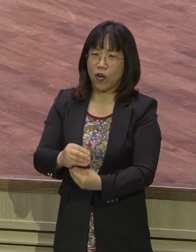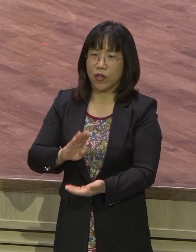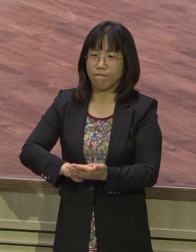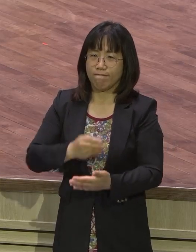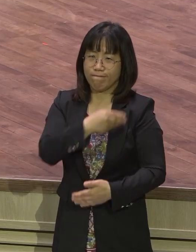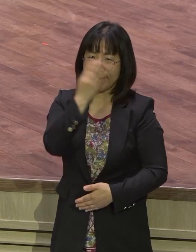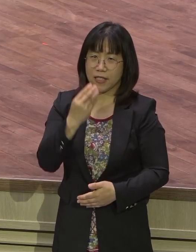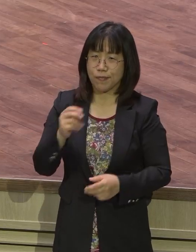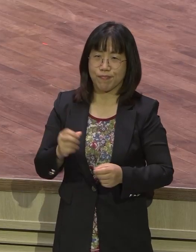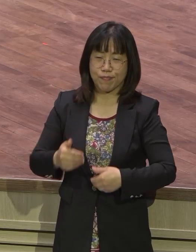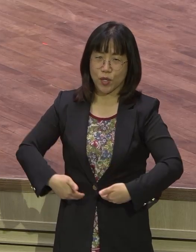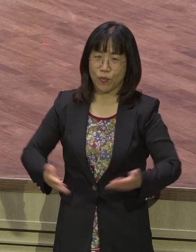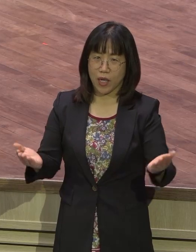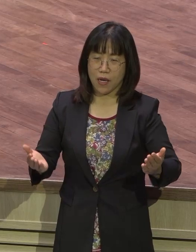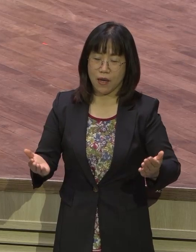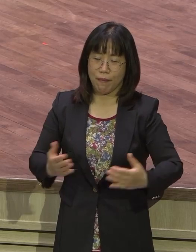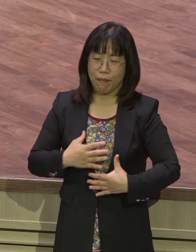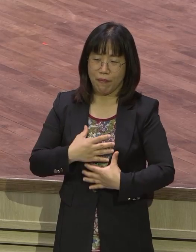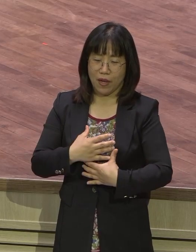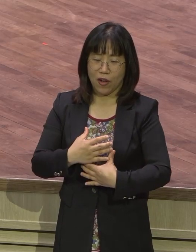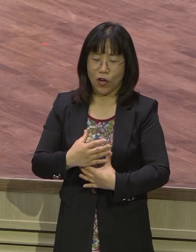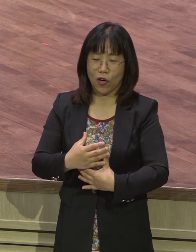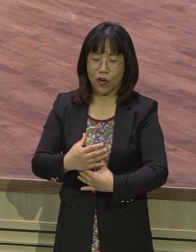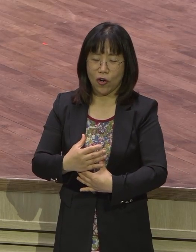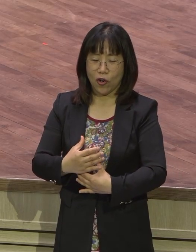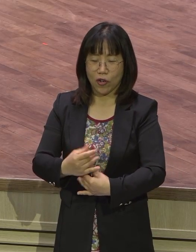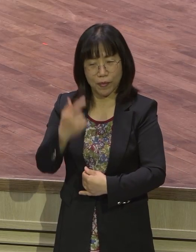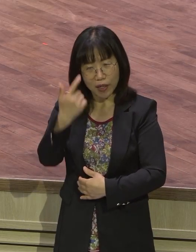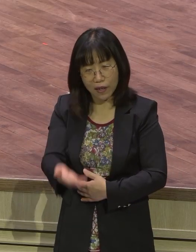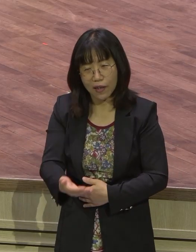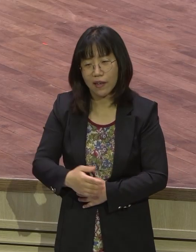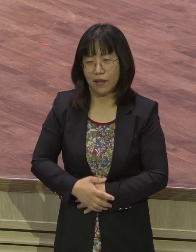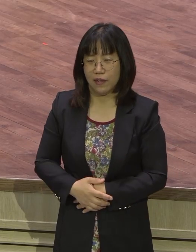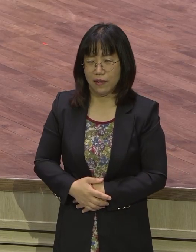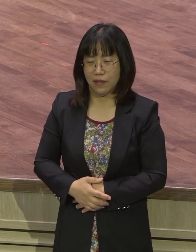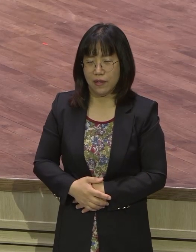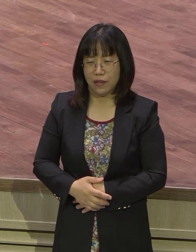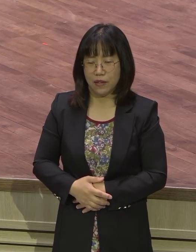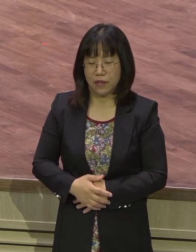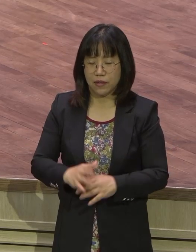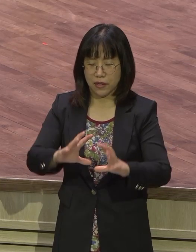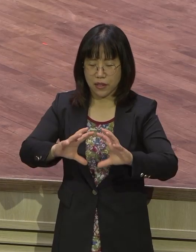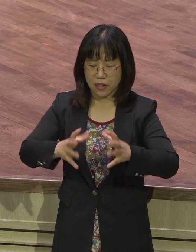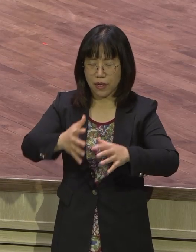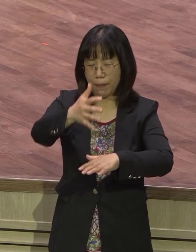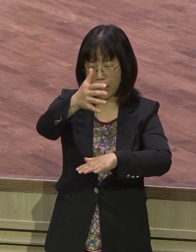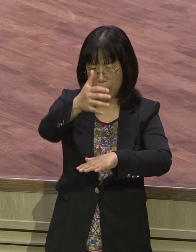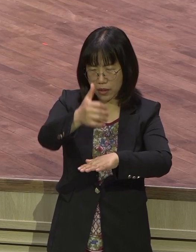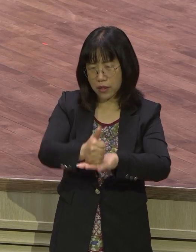좋다 여기 계속 온라인 예배 드리면 좋겠다 그렇습니까 말세에 일어난 재앙입니다